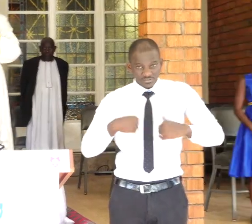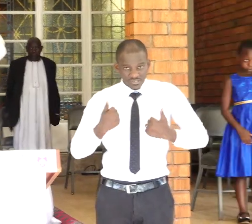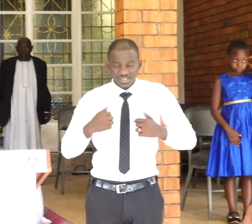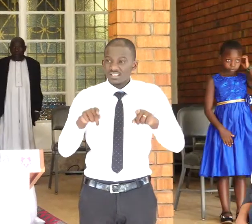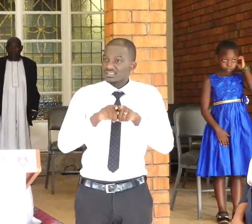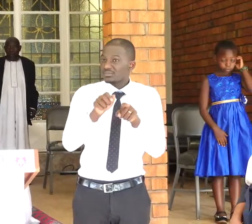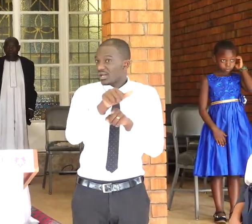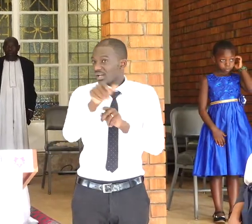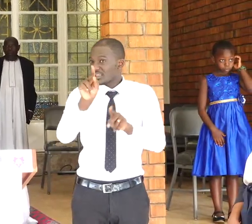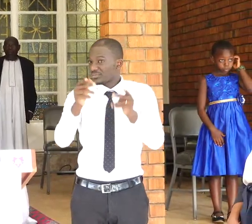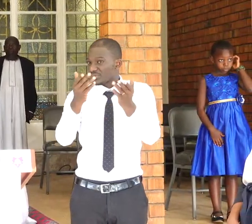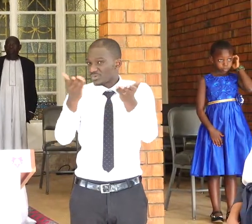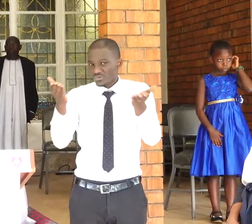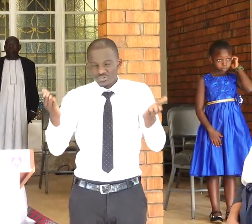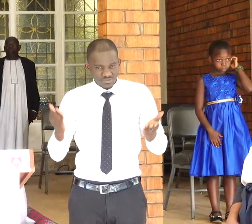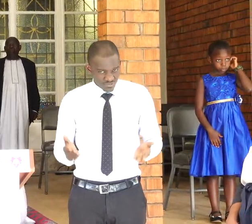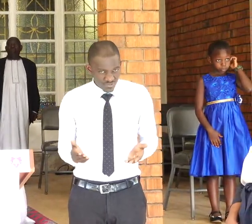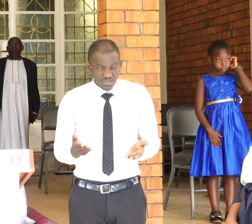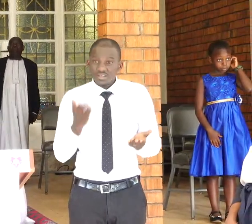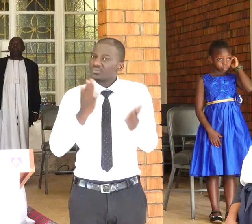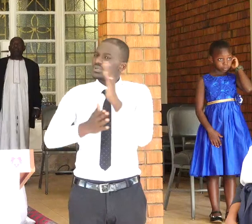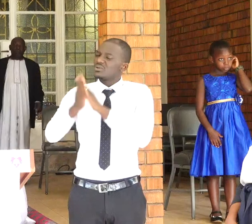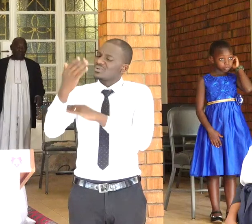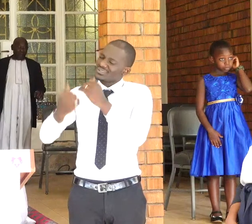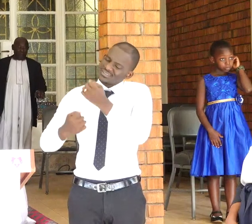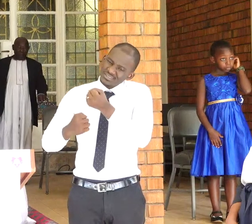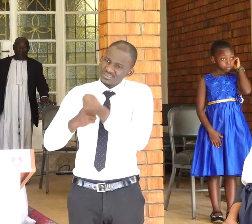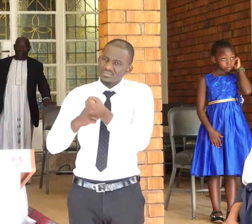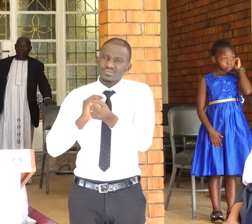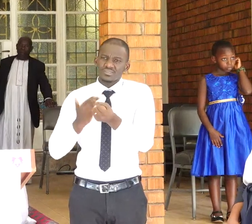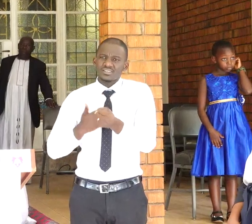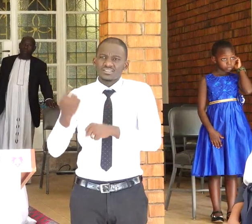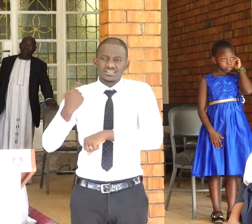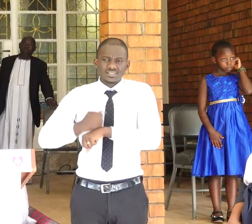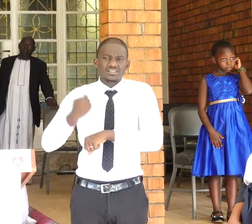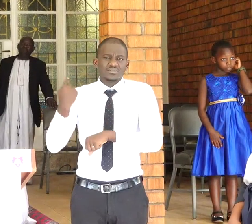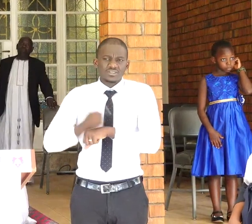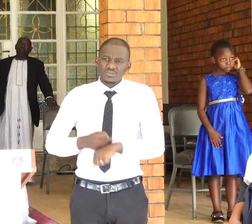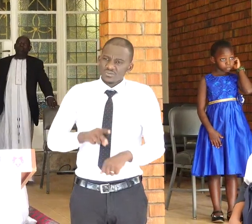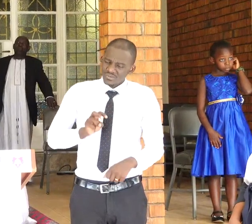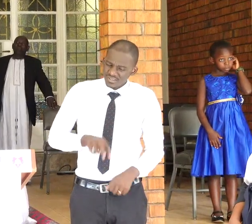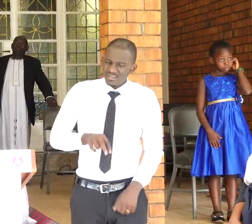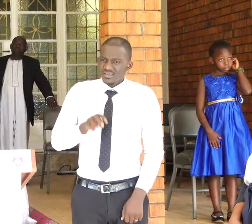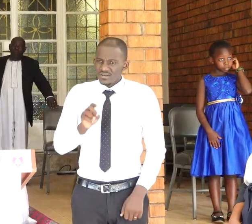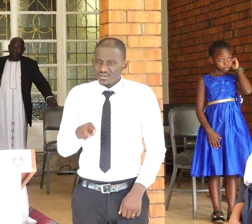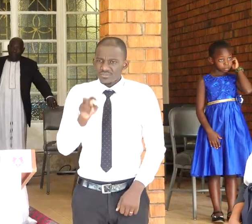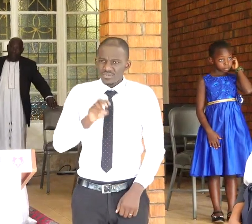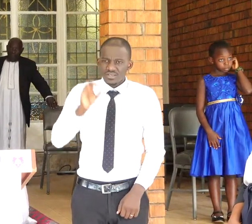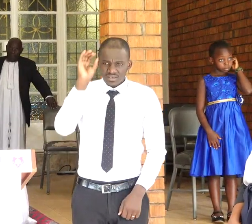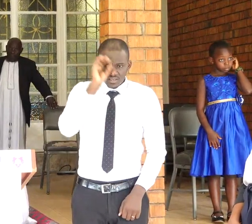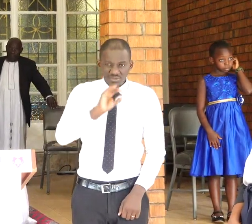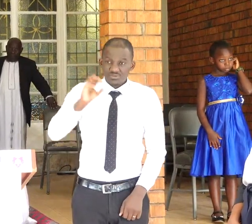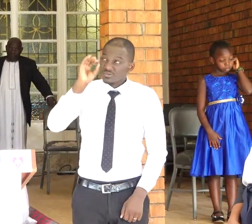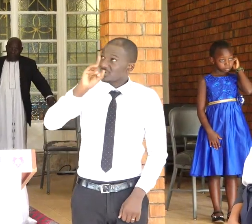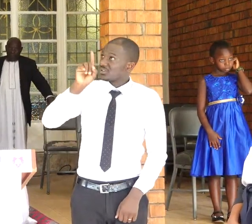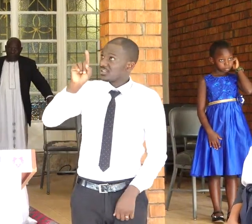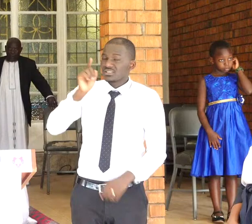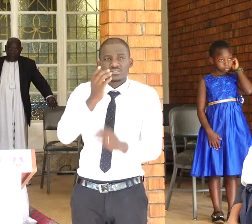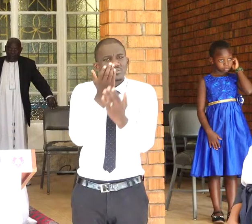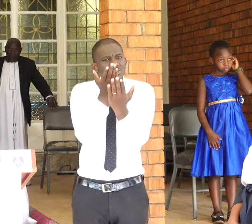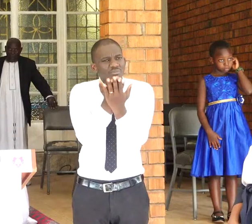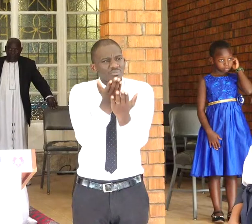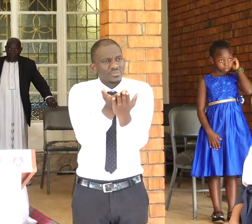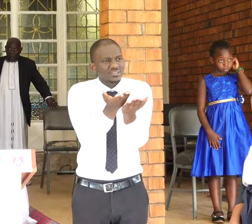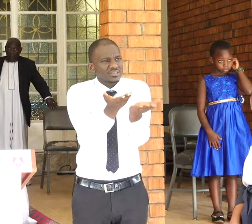lw'abalala Katonda atuwanirire kutambula bulijjo nga tunoonya ye kyenva mbasaba abooluganda buli ssekinomu